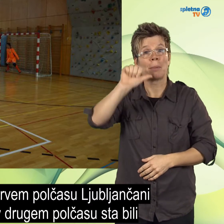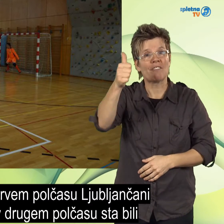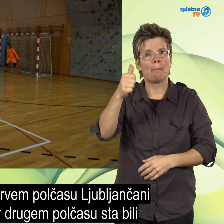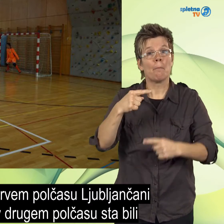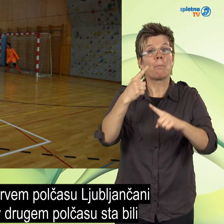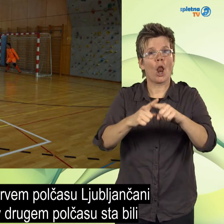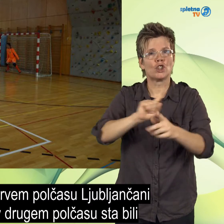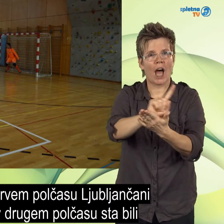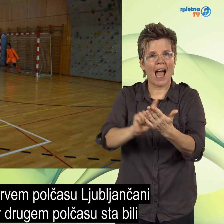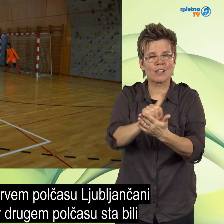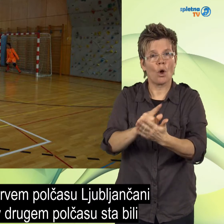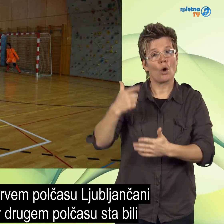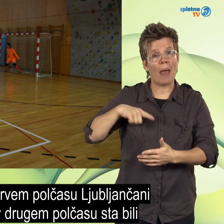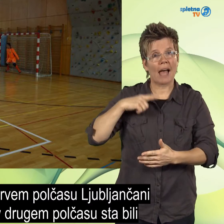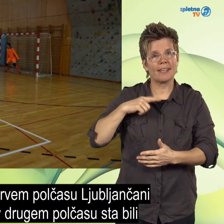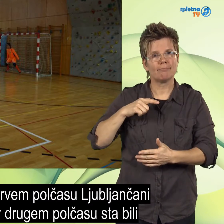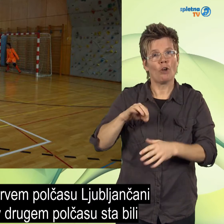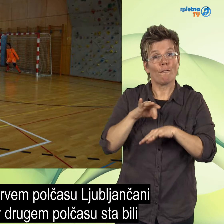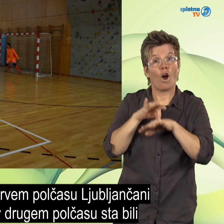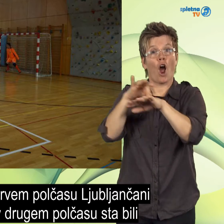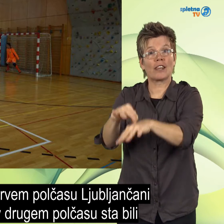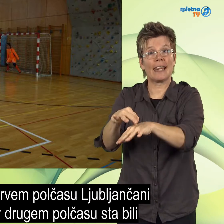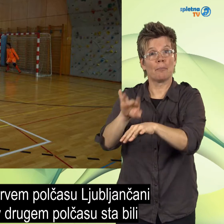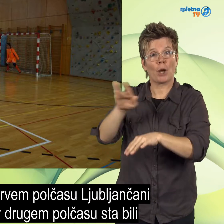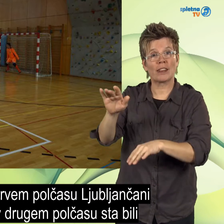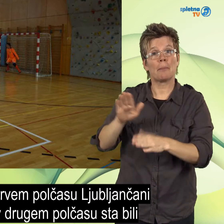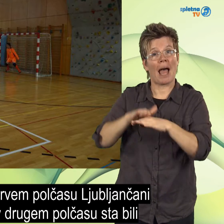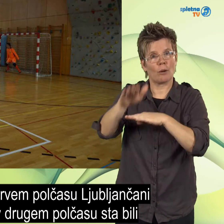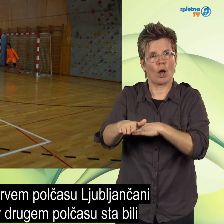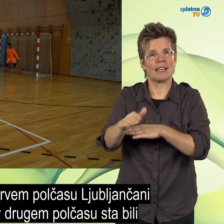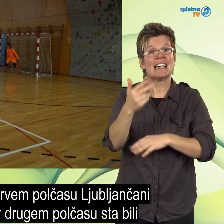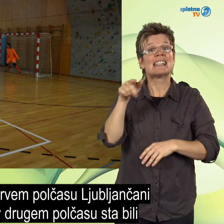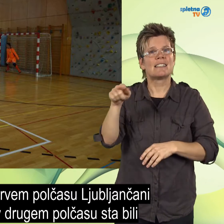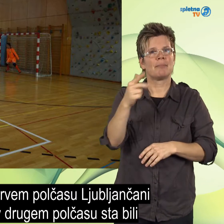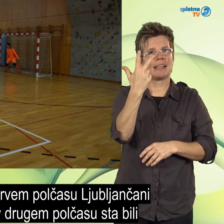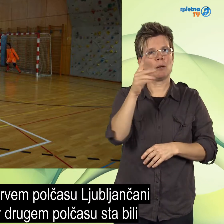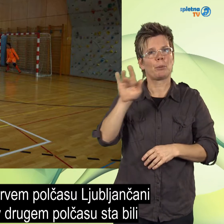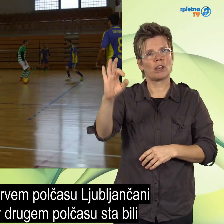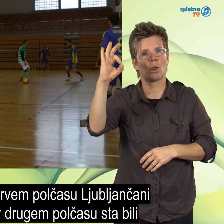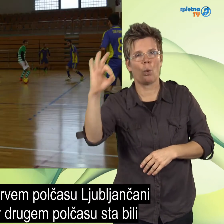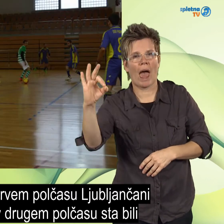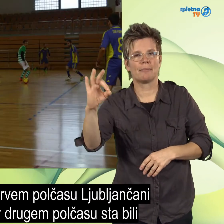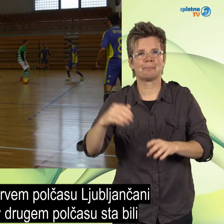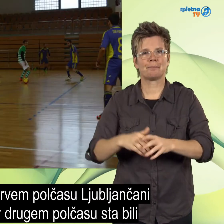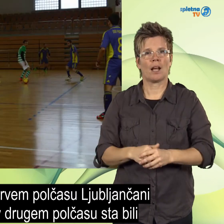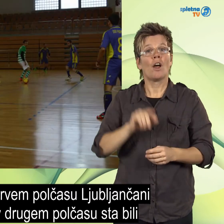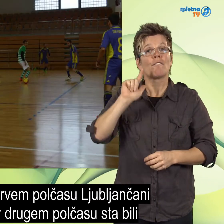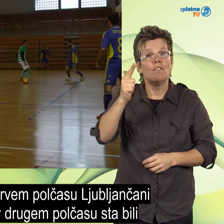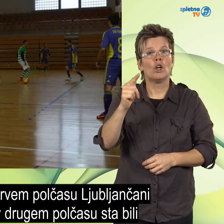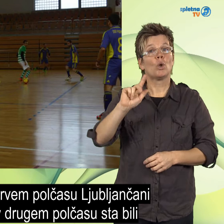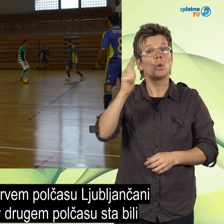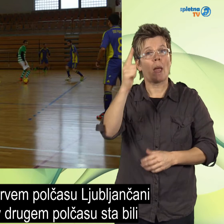s 3-0, v drugem polčasu sta bili obe ekipi izenačeni s 3-3, po zadnjem kazenskem strelu